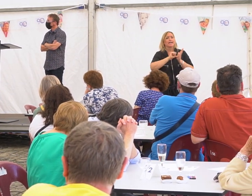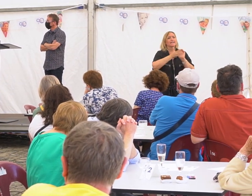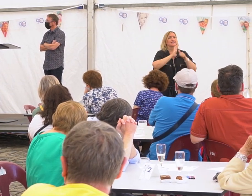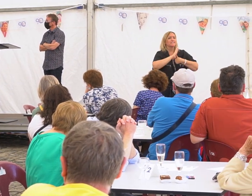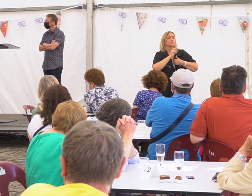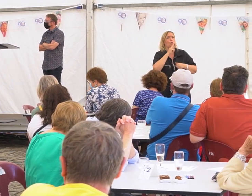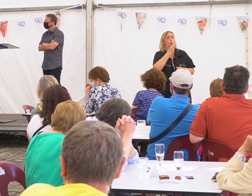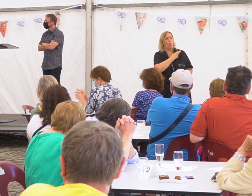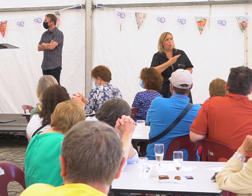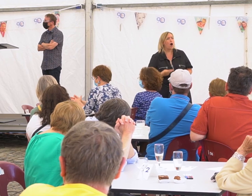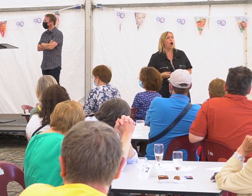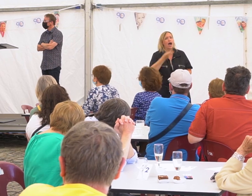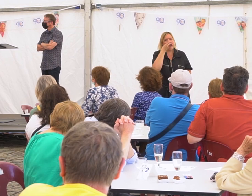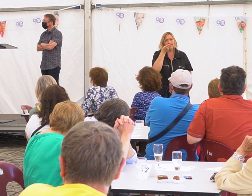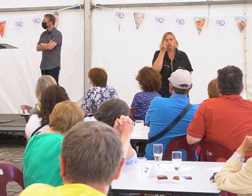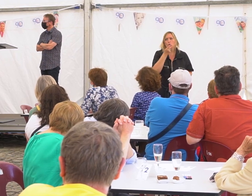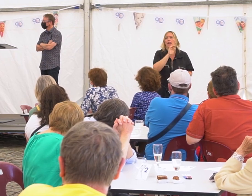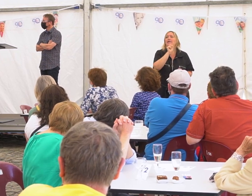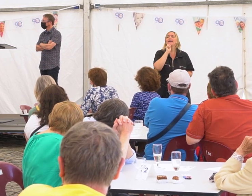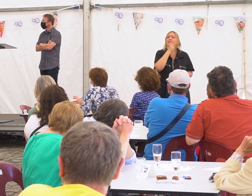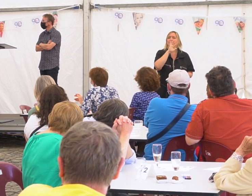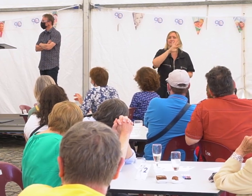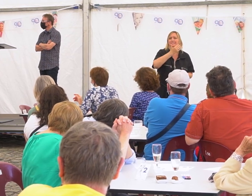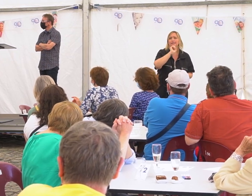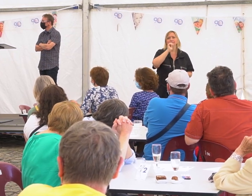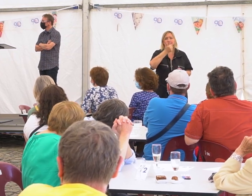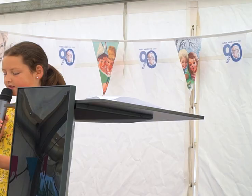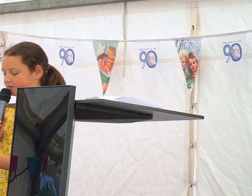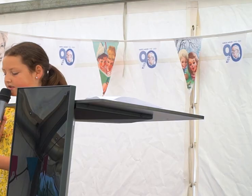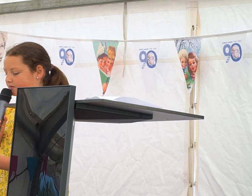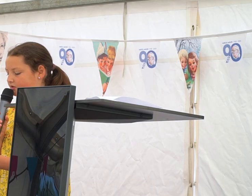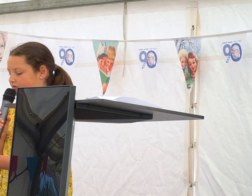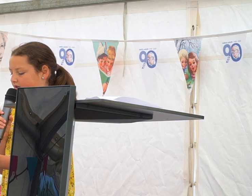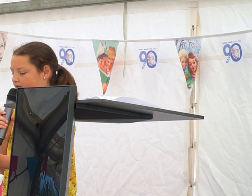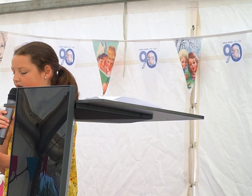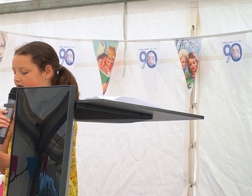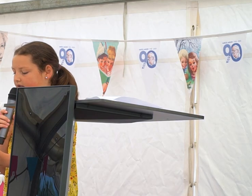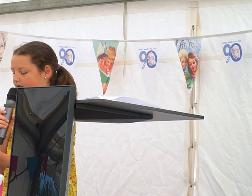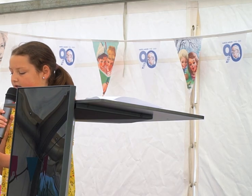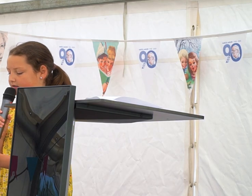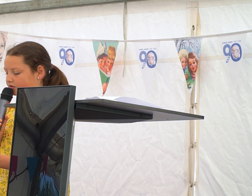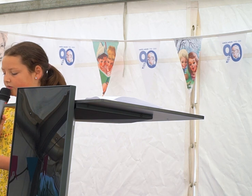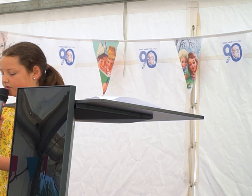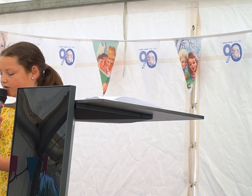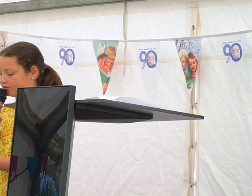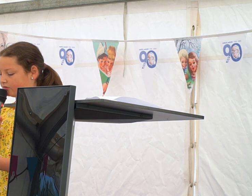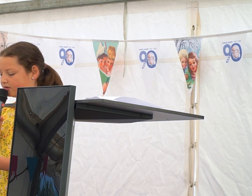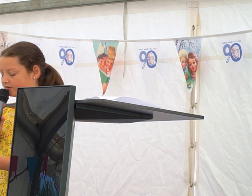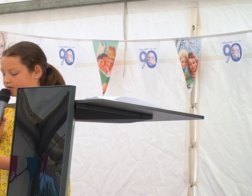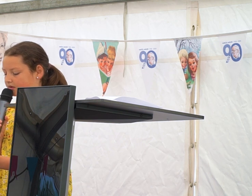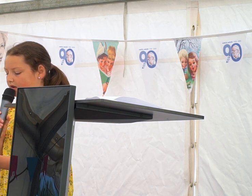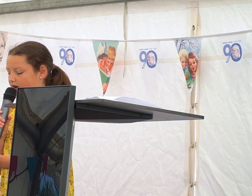à Herzot, c'est aux élèves de 5e et 6e primaire de ce même établissement scolaire qu'il a été demandé